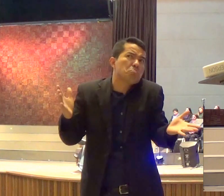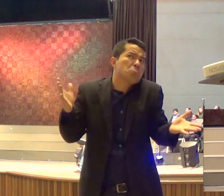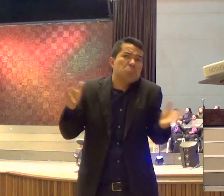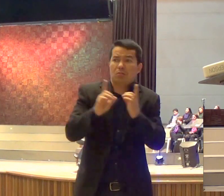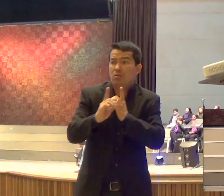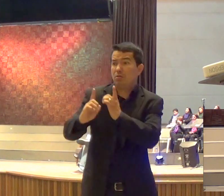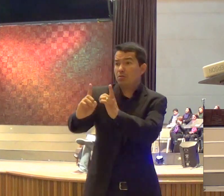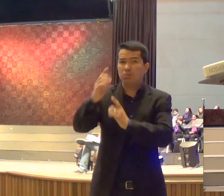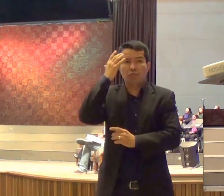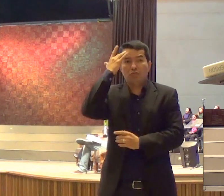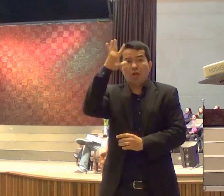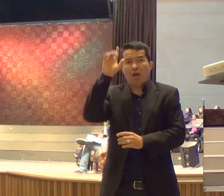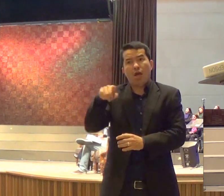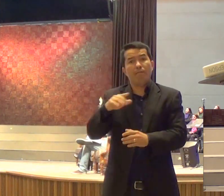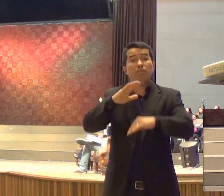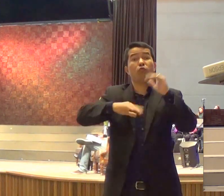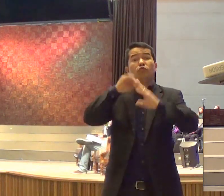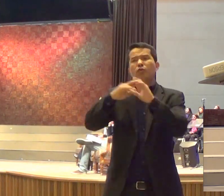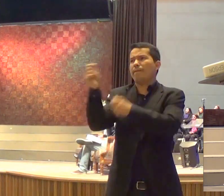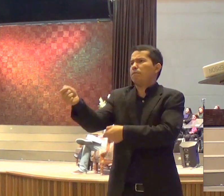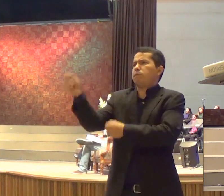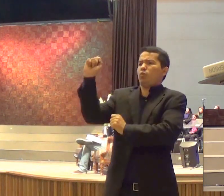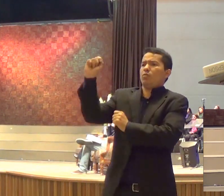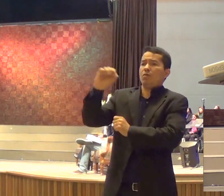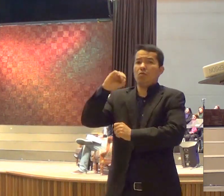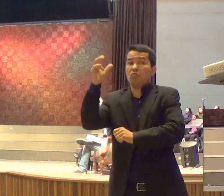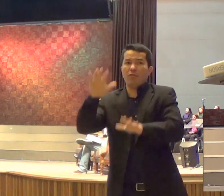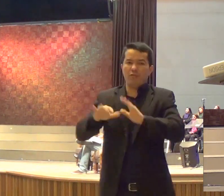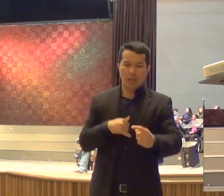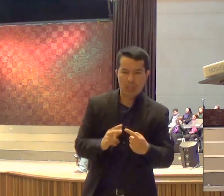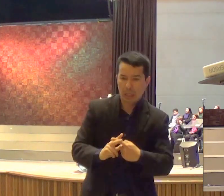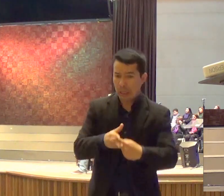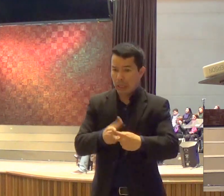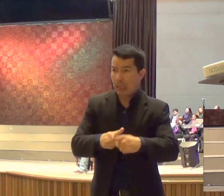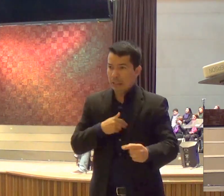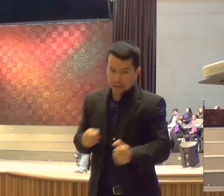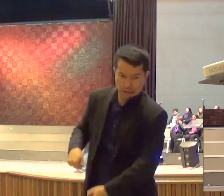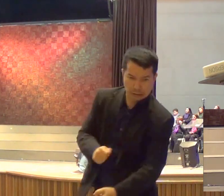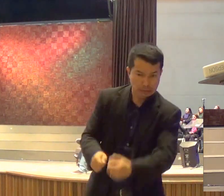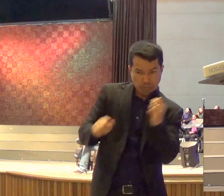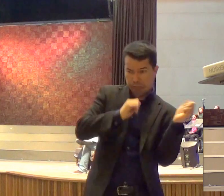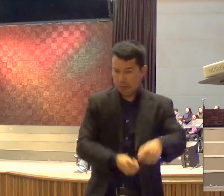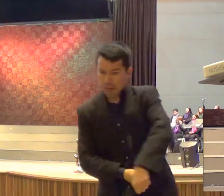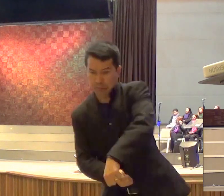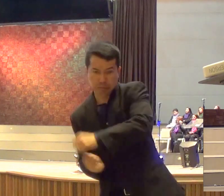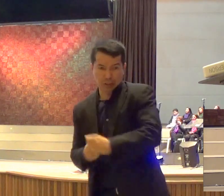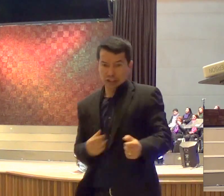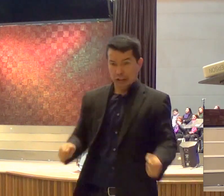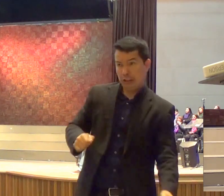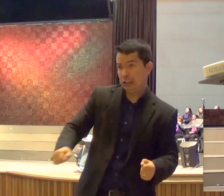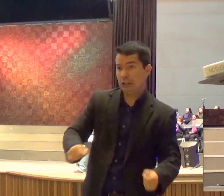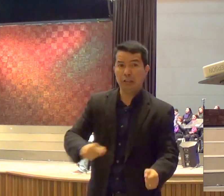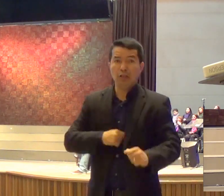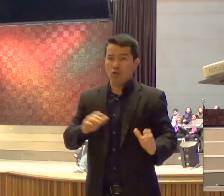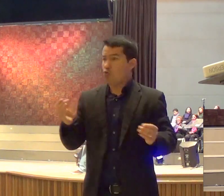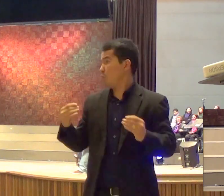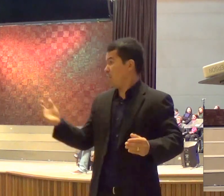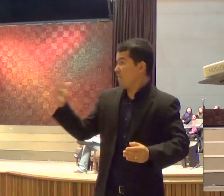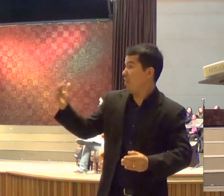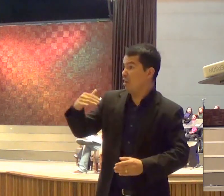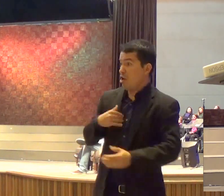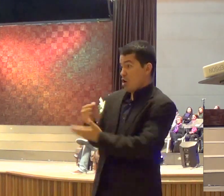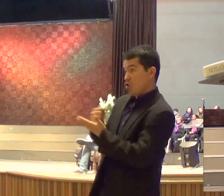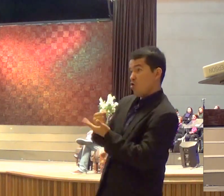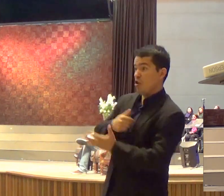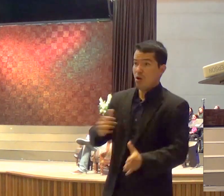experientes do mar tivessem tentando dar o seu jeito talvez ao passo que o barco fosse enchendo de água um